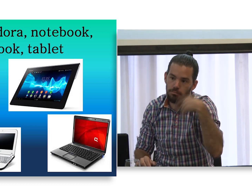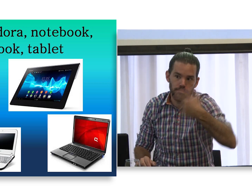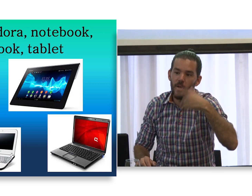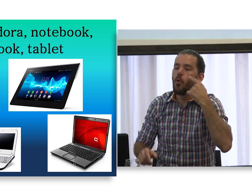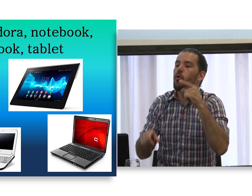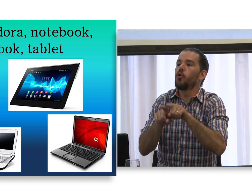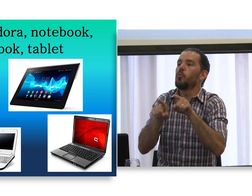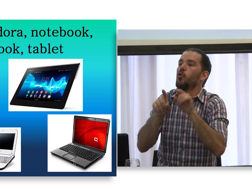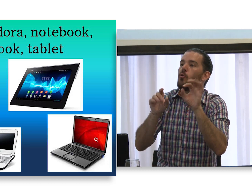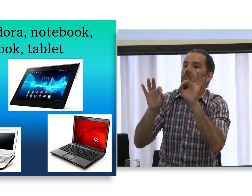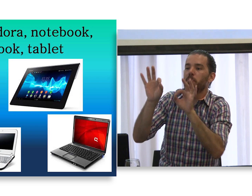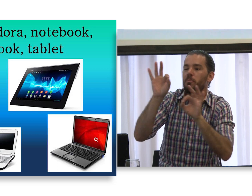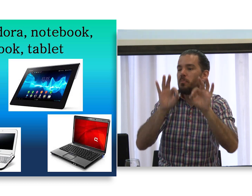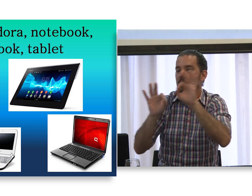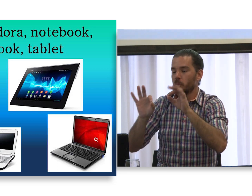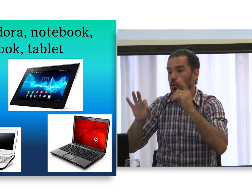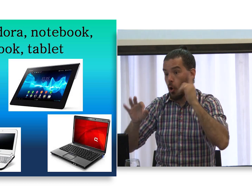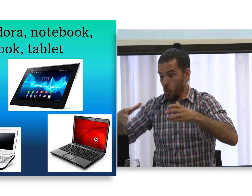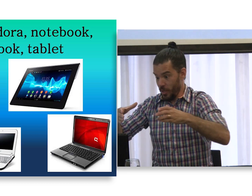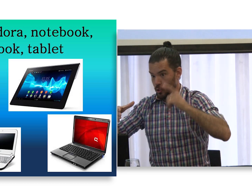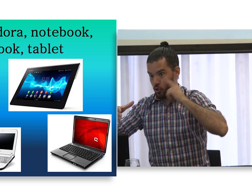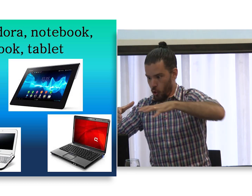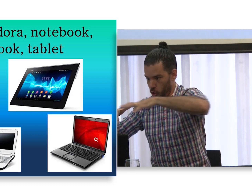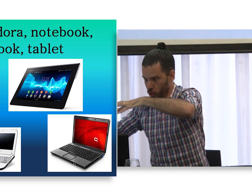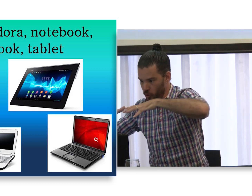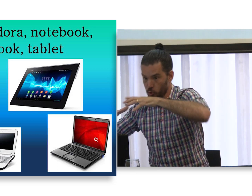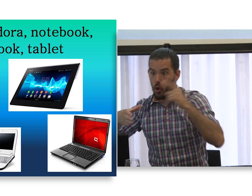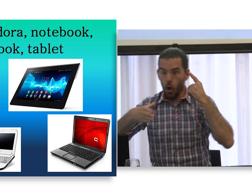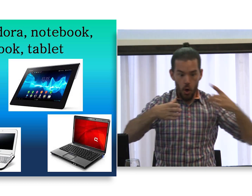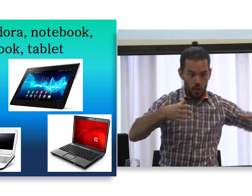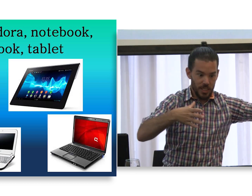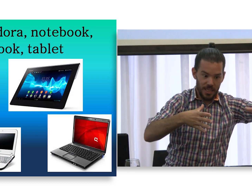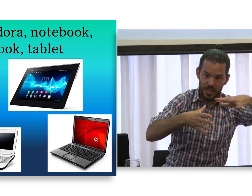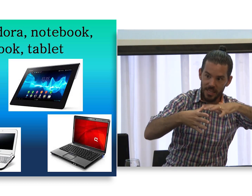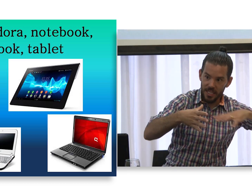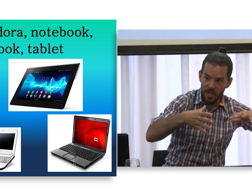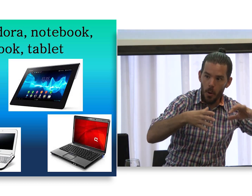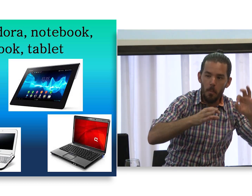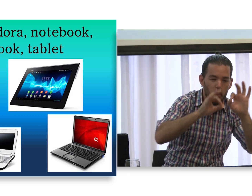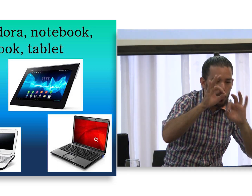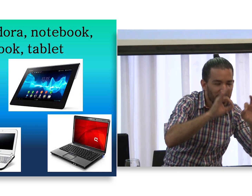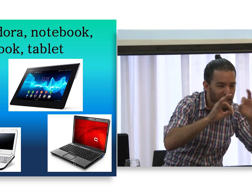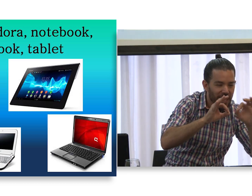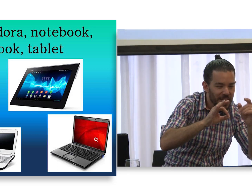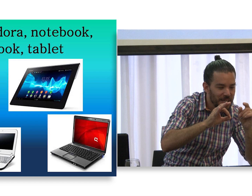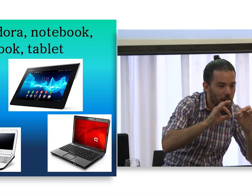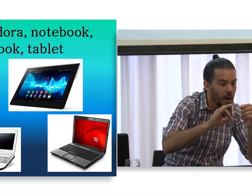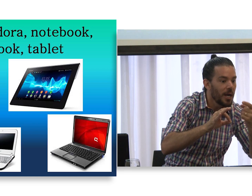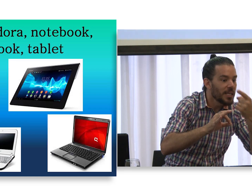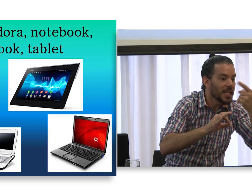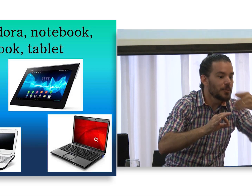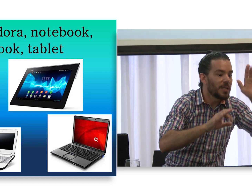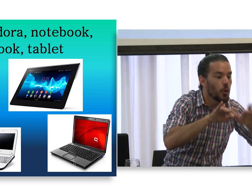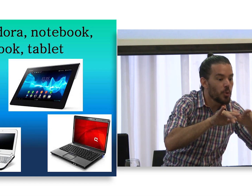celular, todo. Es como que la comunidad sorda, comparado con la comunidad oyente,